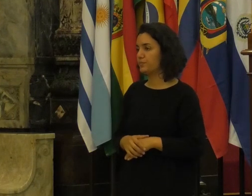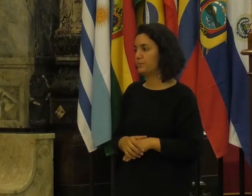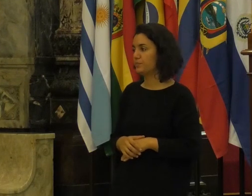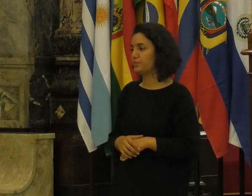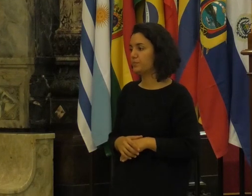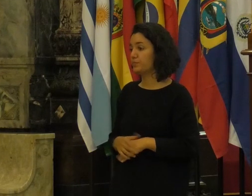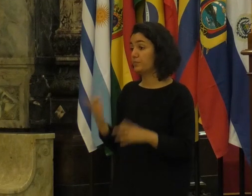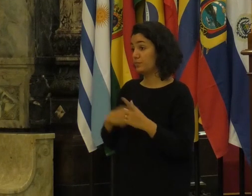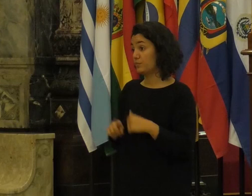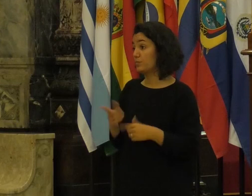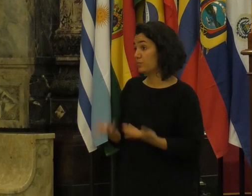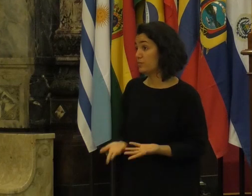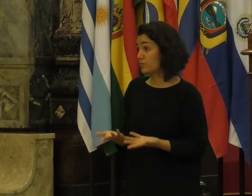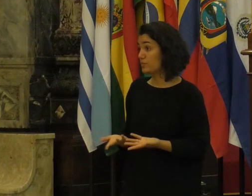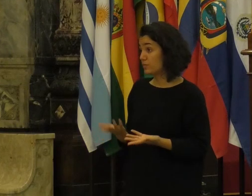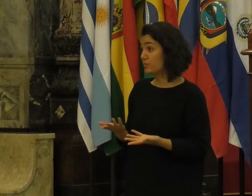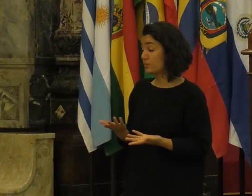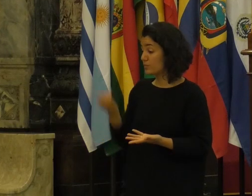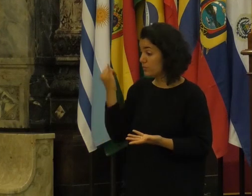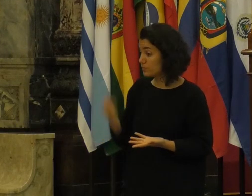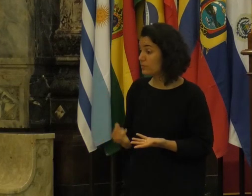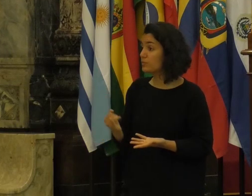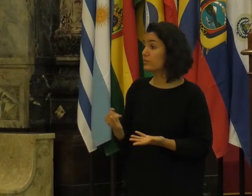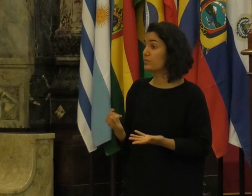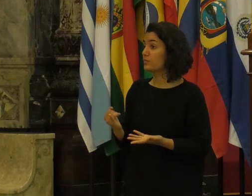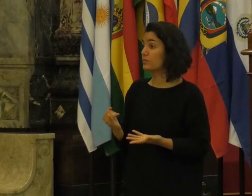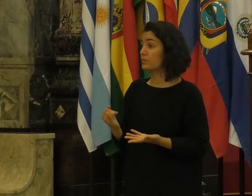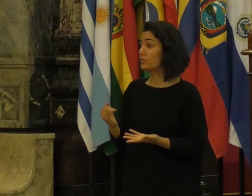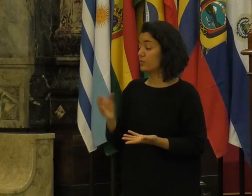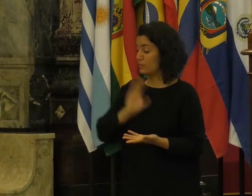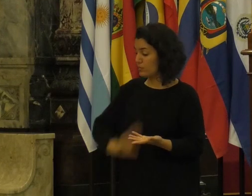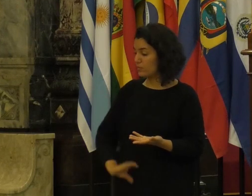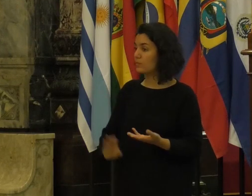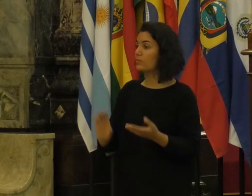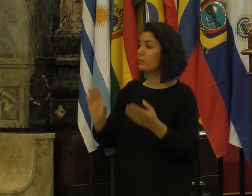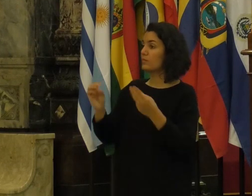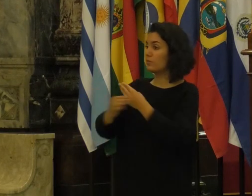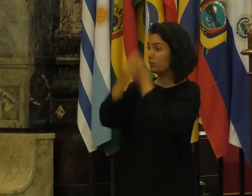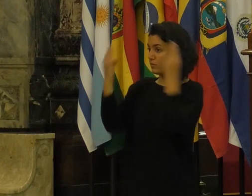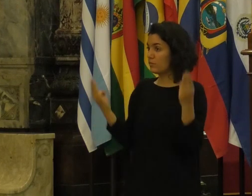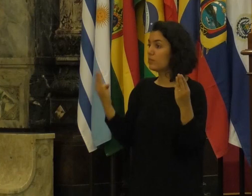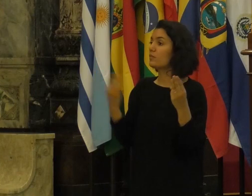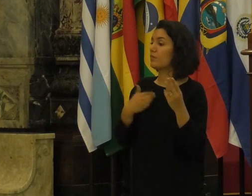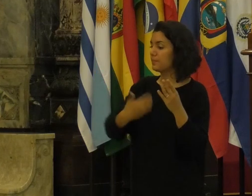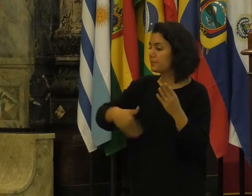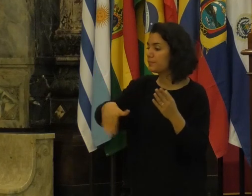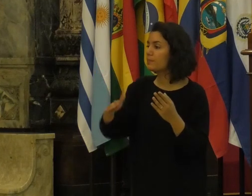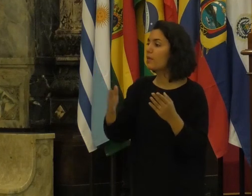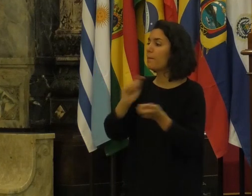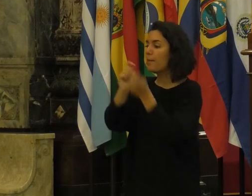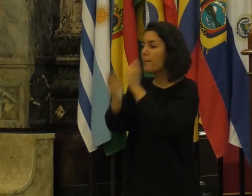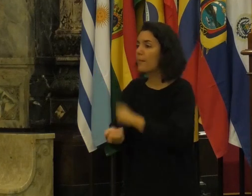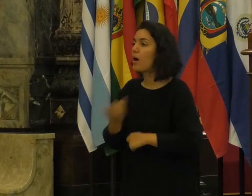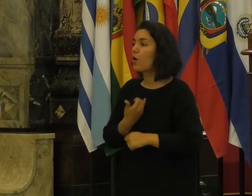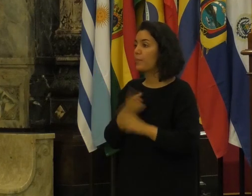Insisto, hay que tener, caracterizar el desarrollo global, su tendencia, las peculiaridades que